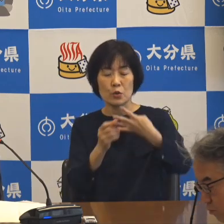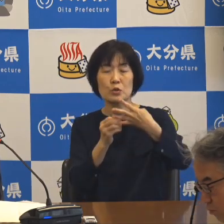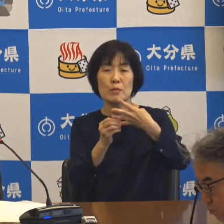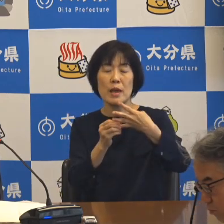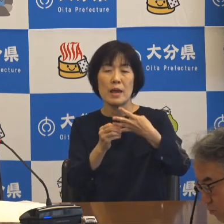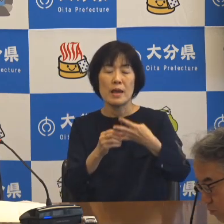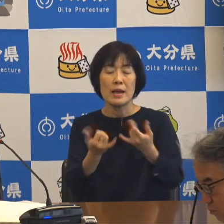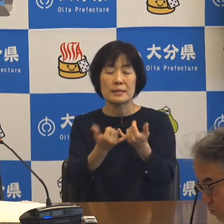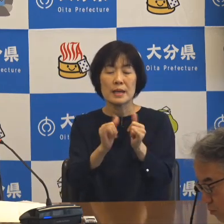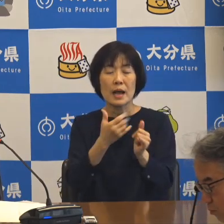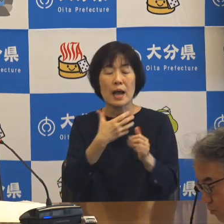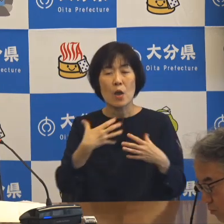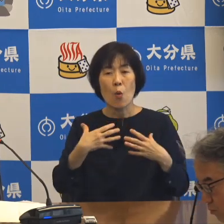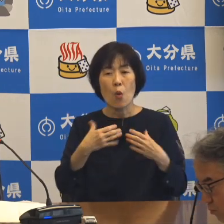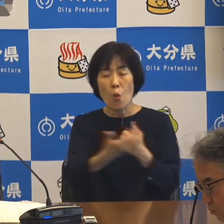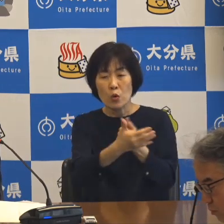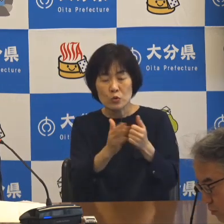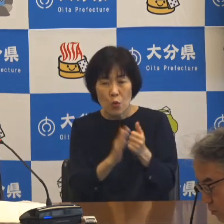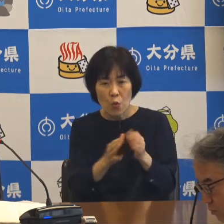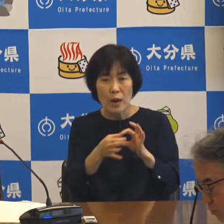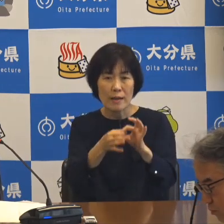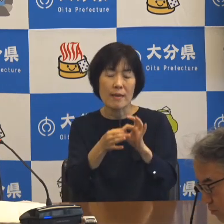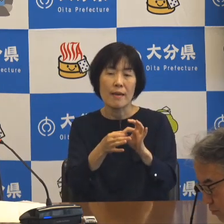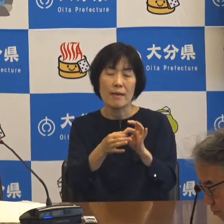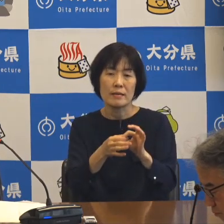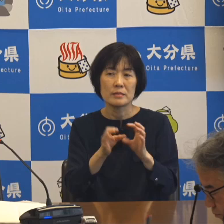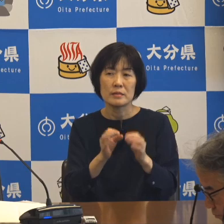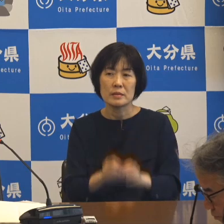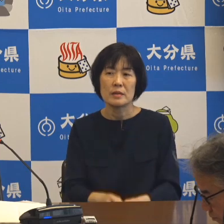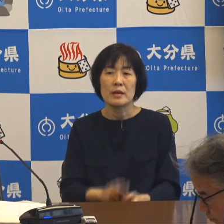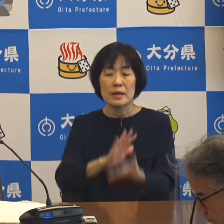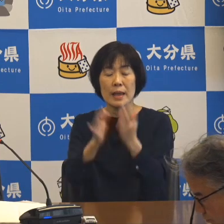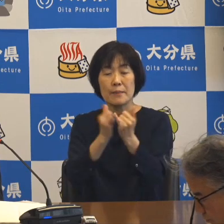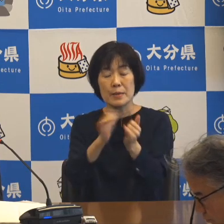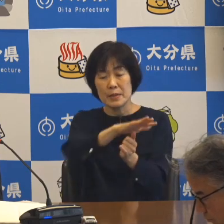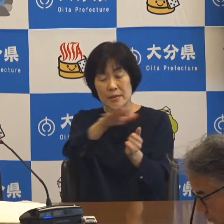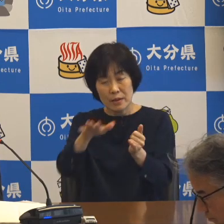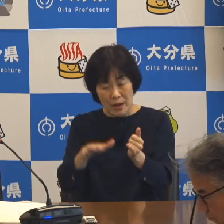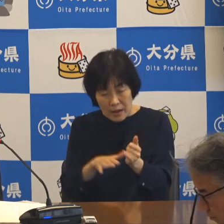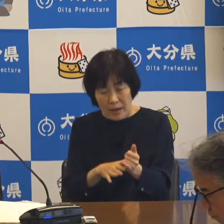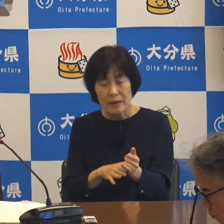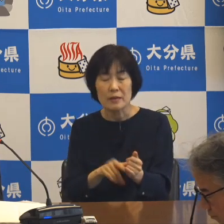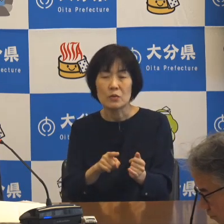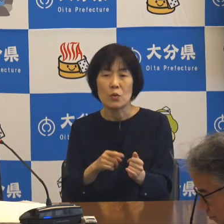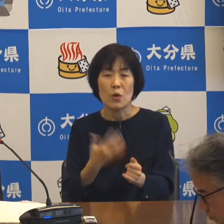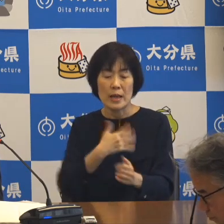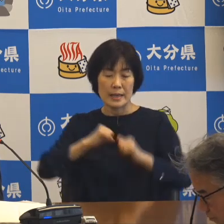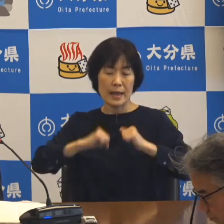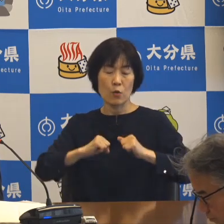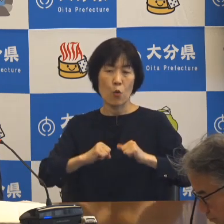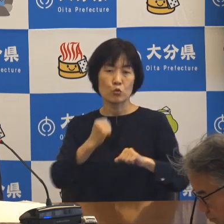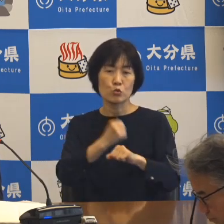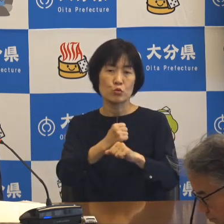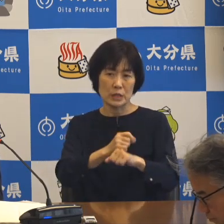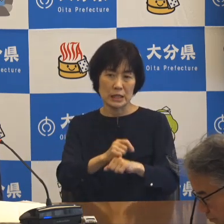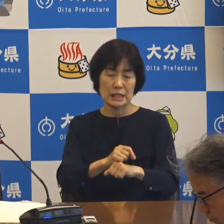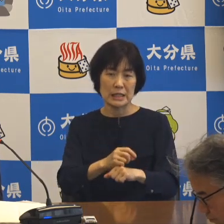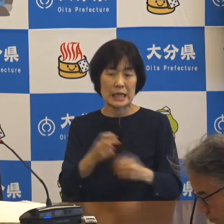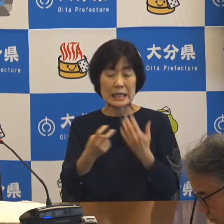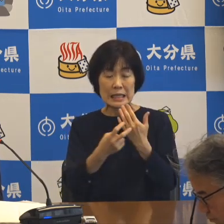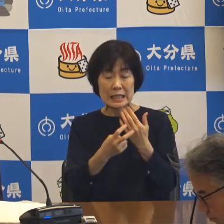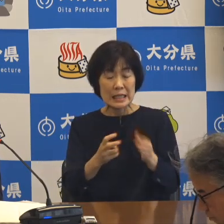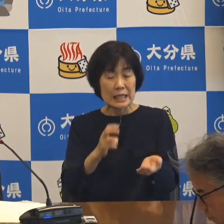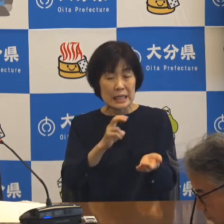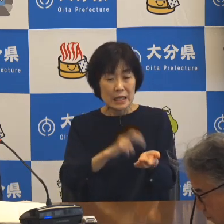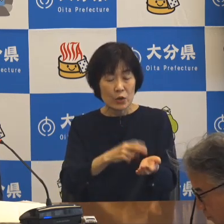加への対応につきましては、まず県民総ぐるみの健康づくり運動等によりまして、医療費のですね、増加をこう抑え